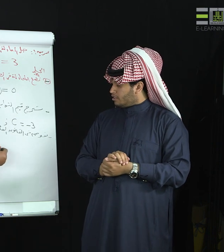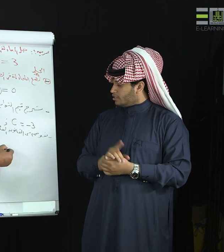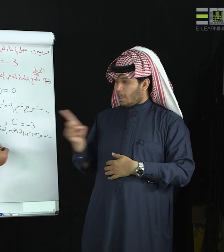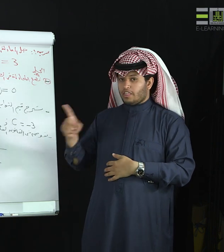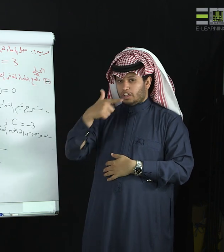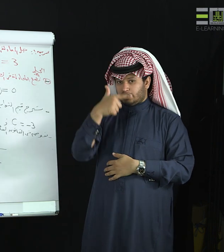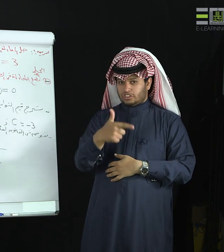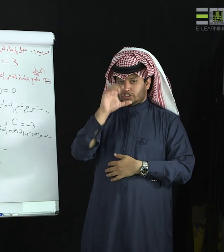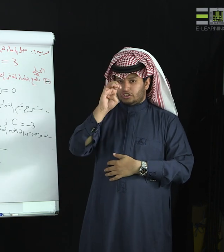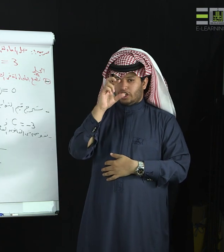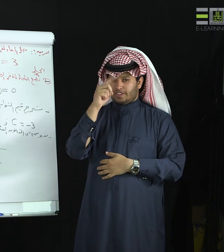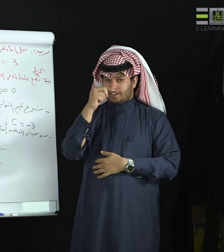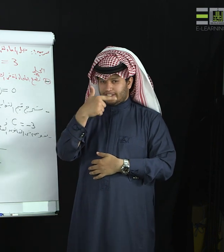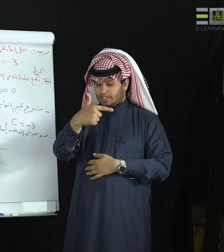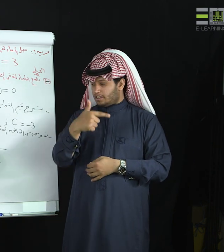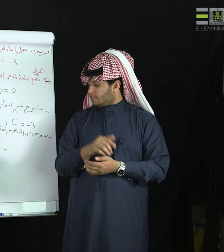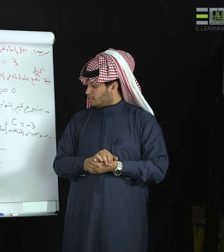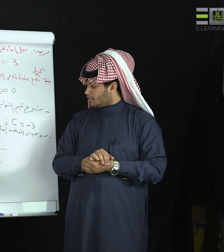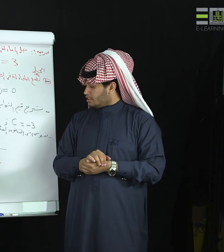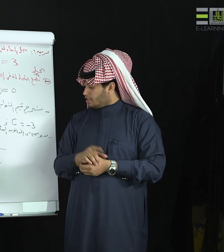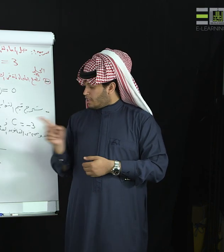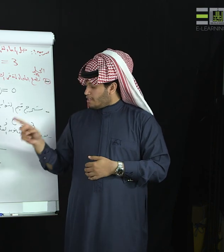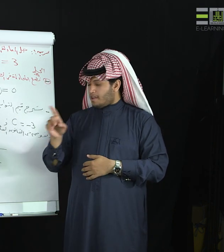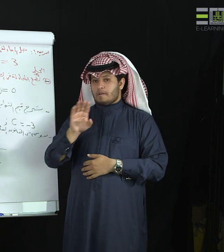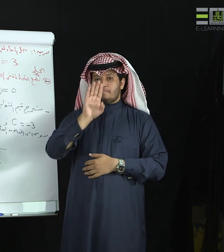جذر بي تربيع يعني 5